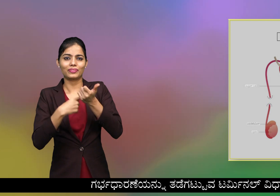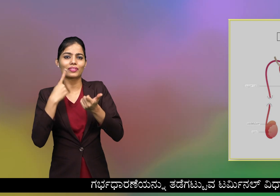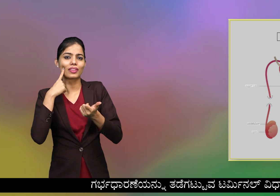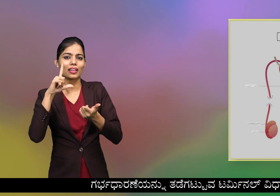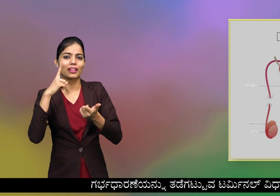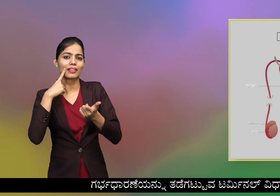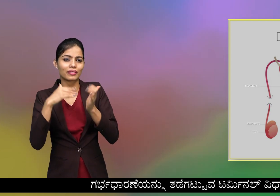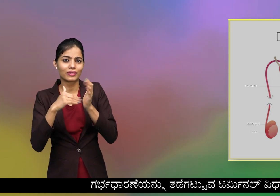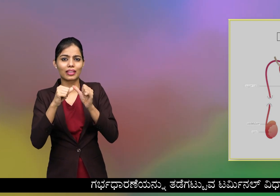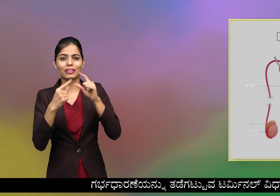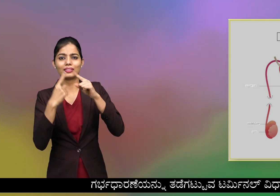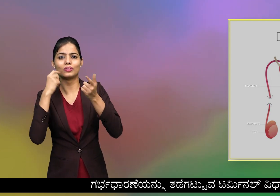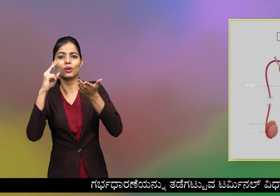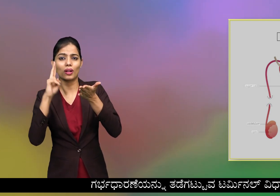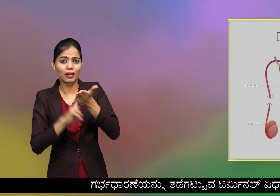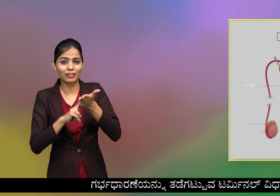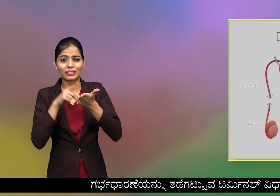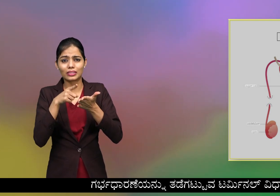ಟರ್ಮಿನಲ್ ವಿಧಾನಗಳಾಗಿವೆ.